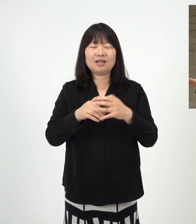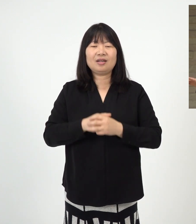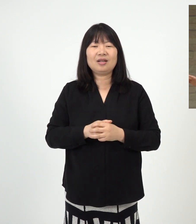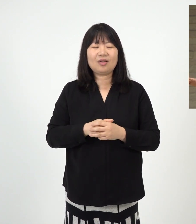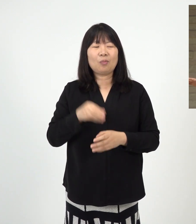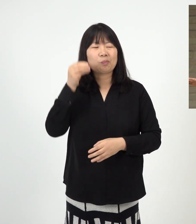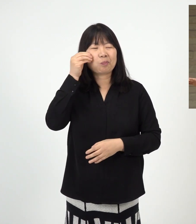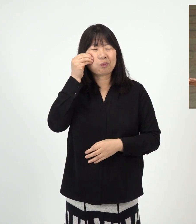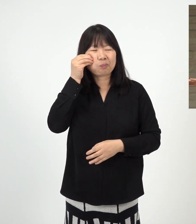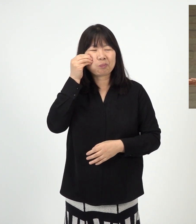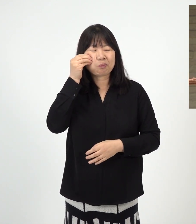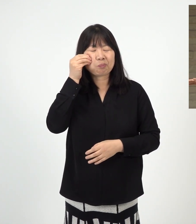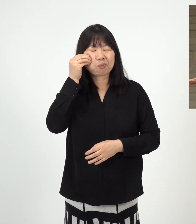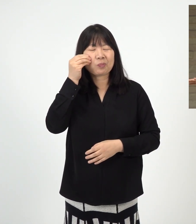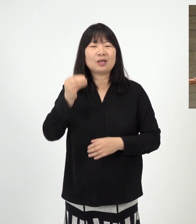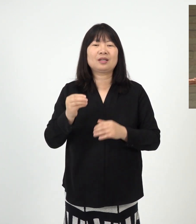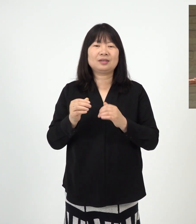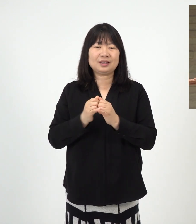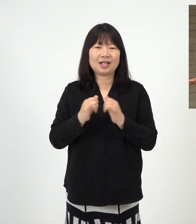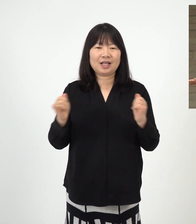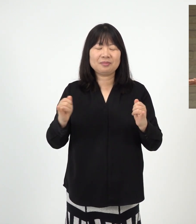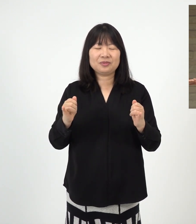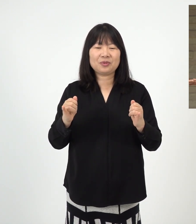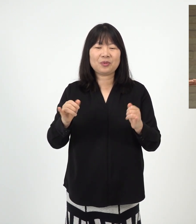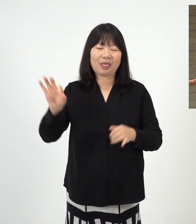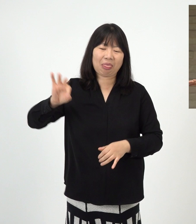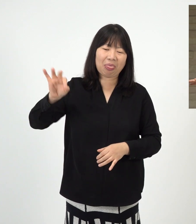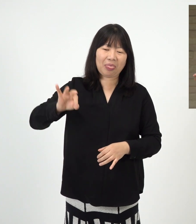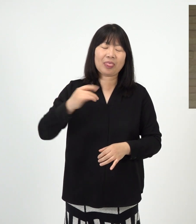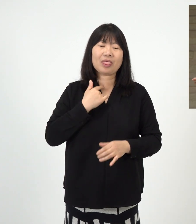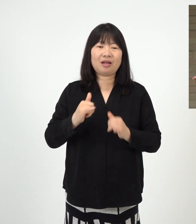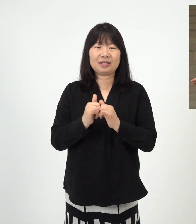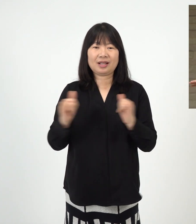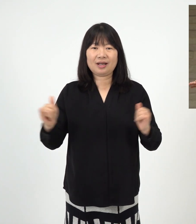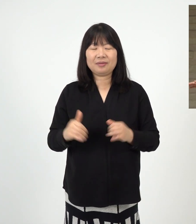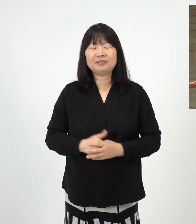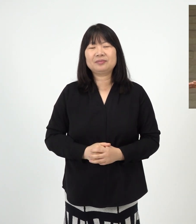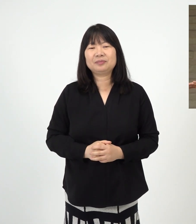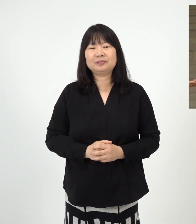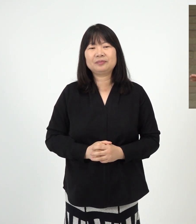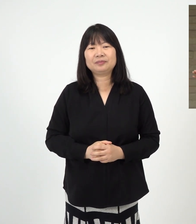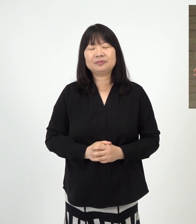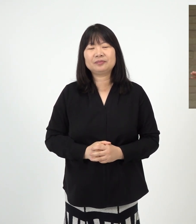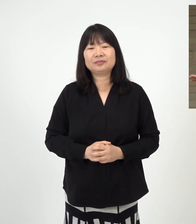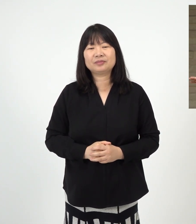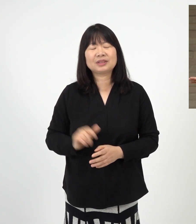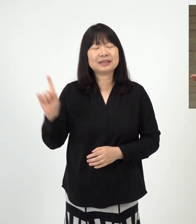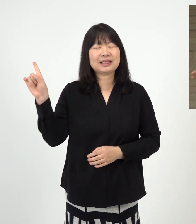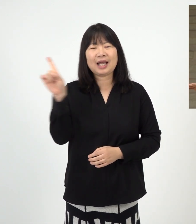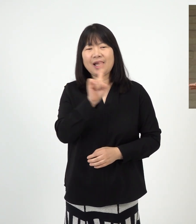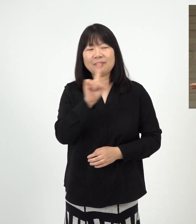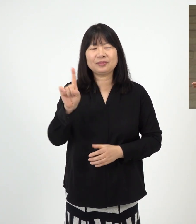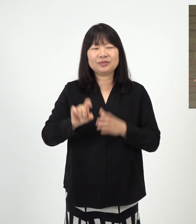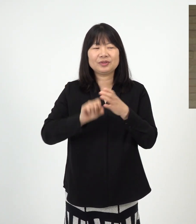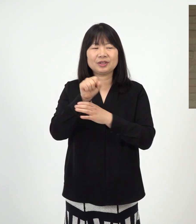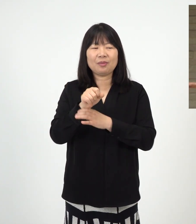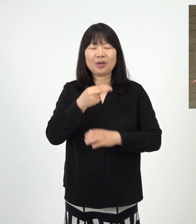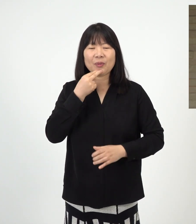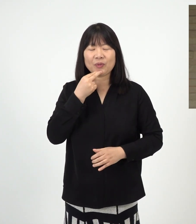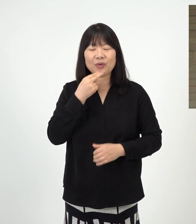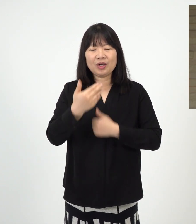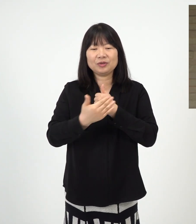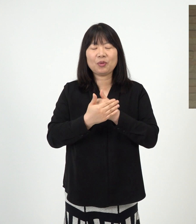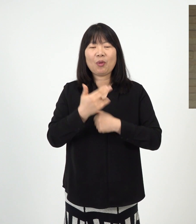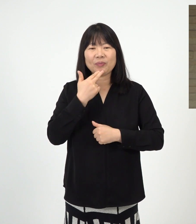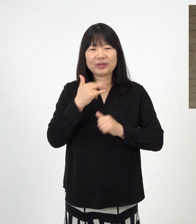잉여된 존재들로 취급받던 사람들이에요. 쉽게 얘기하면 아무 열매도 없고 도움도